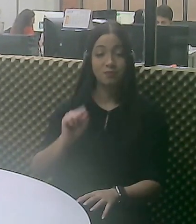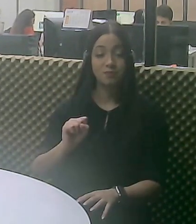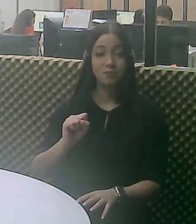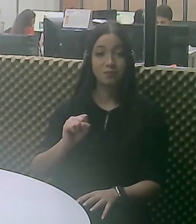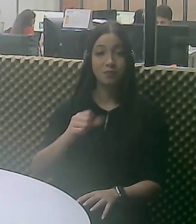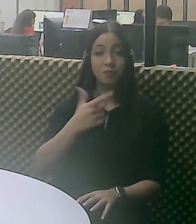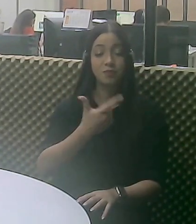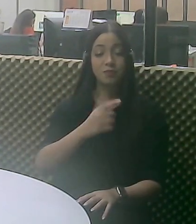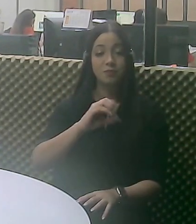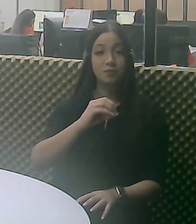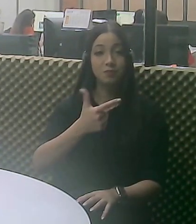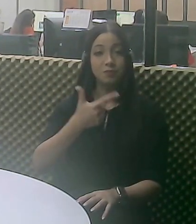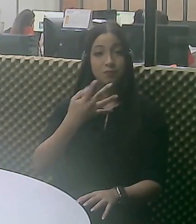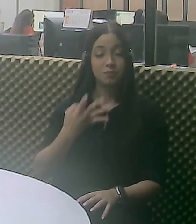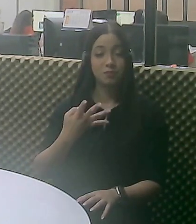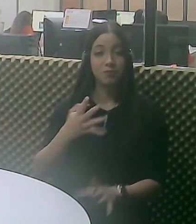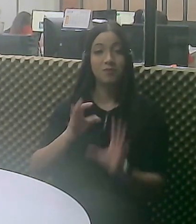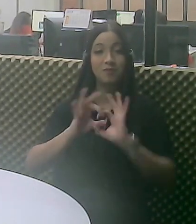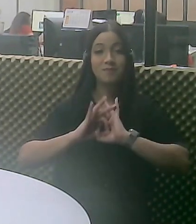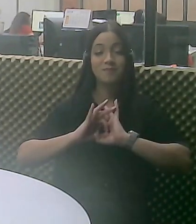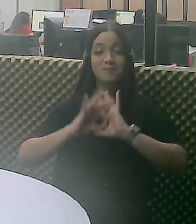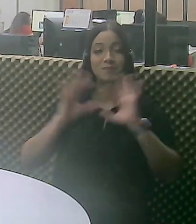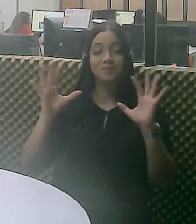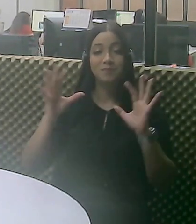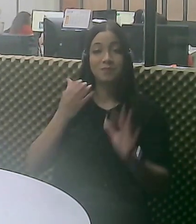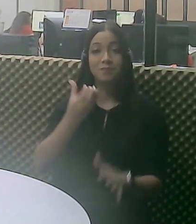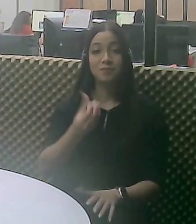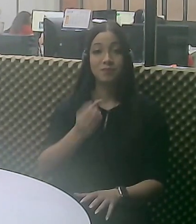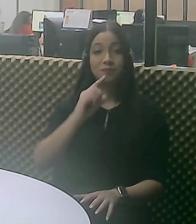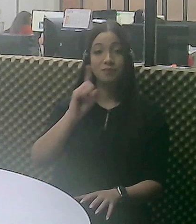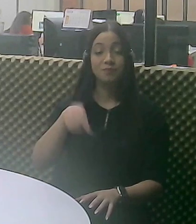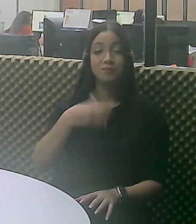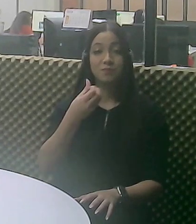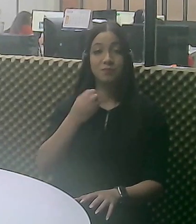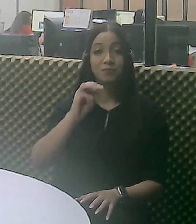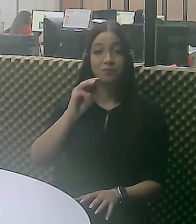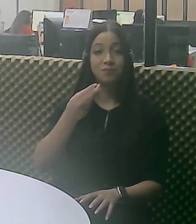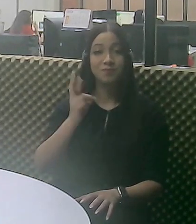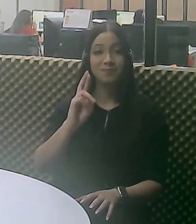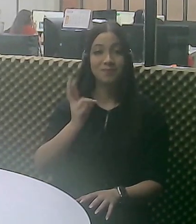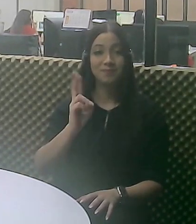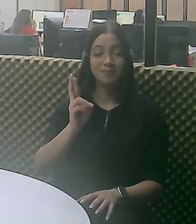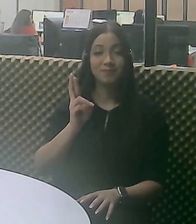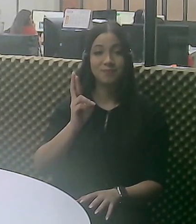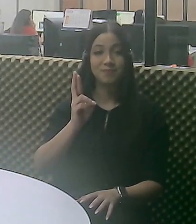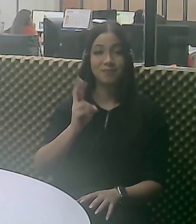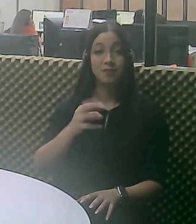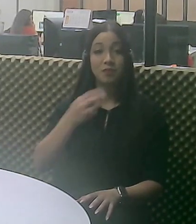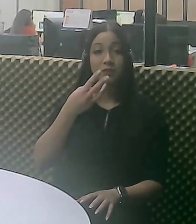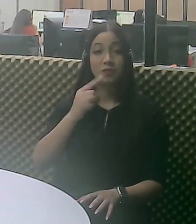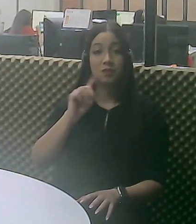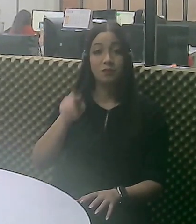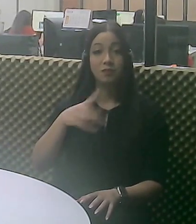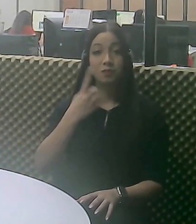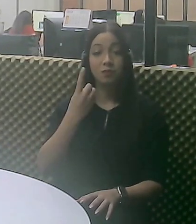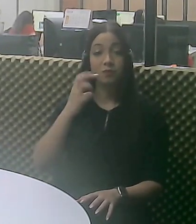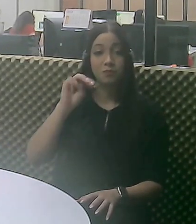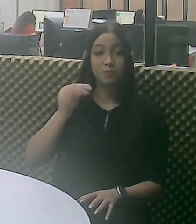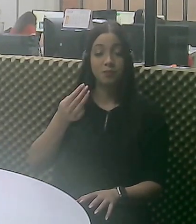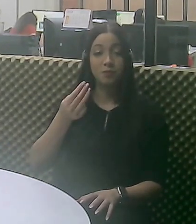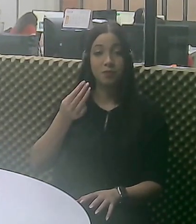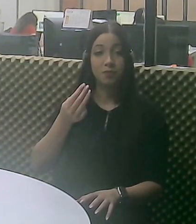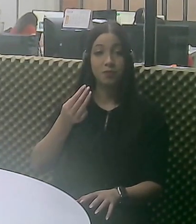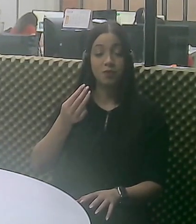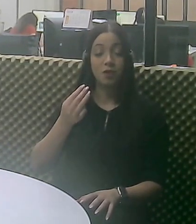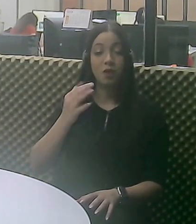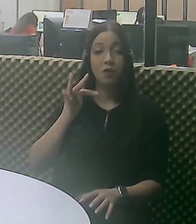Para 2024, serão disponibilizados 6,6 milhões de reais, sendo 3,1 milhões para o